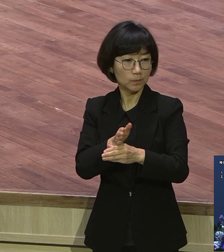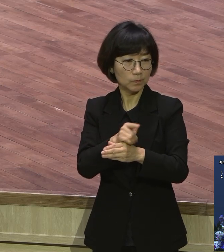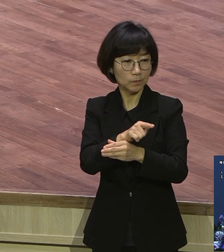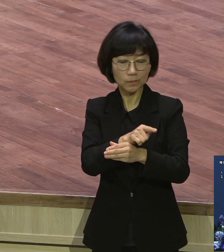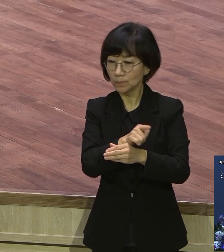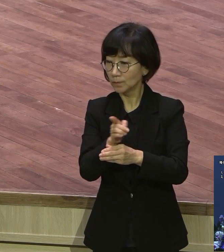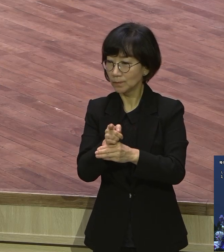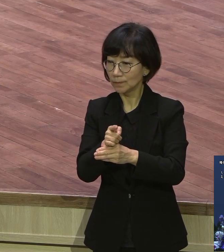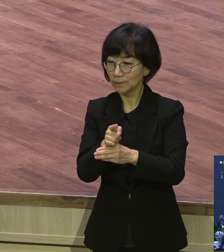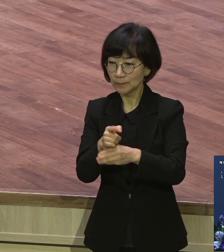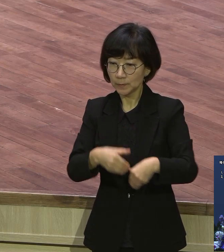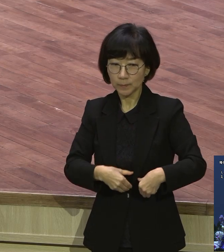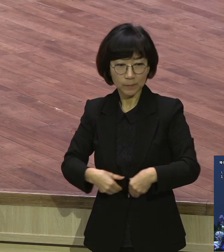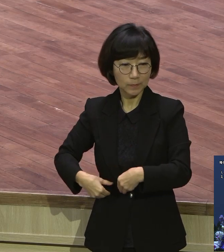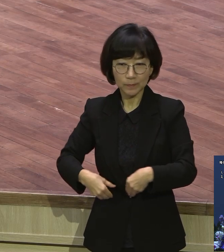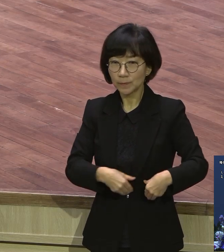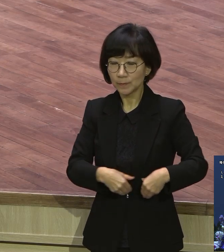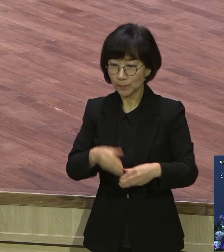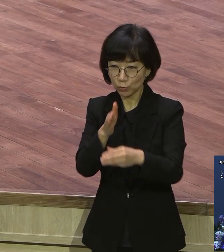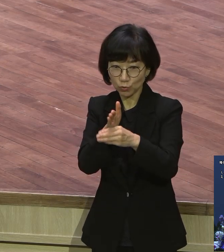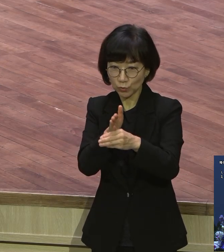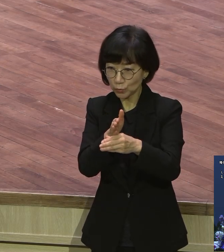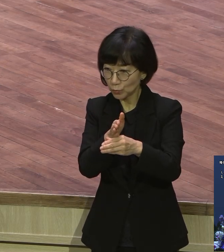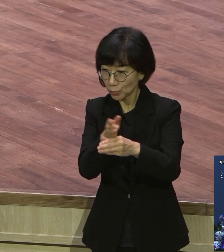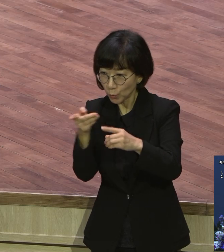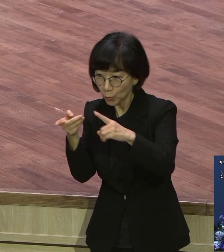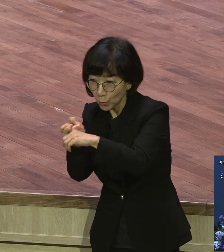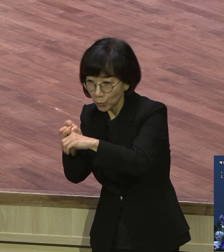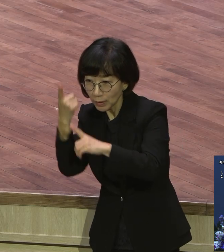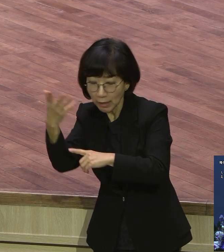기회주의적 균들이란 겁니다